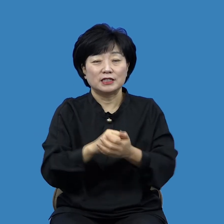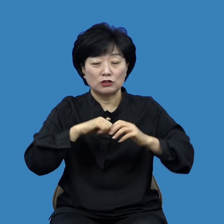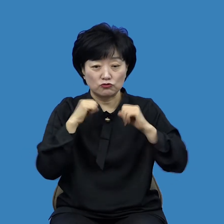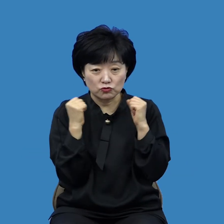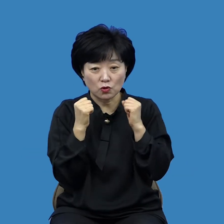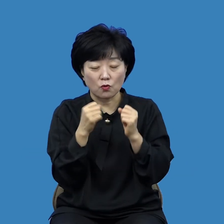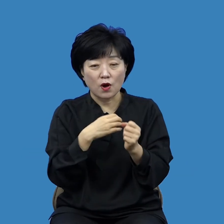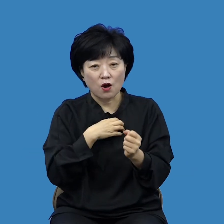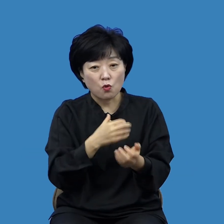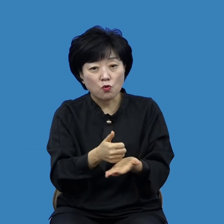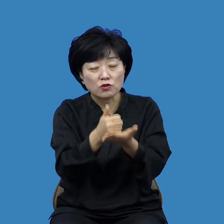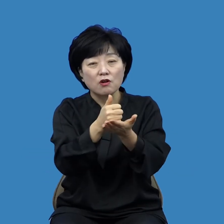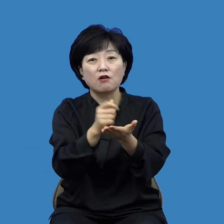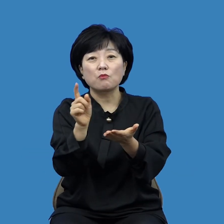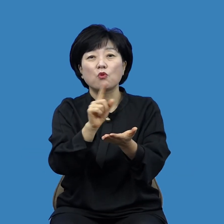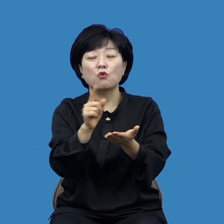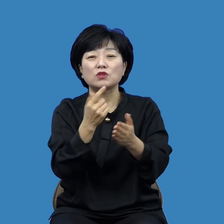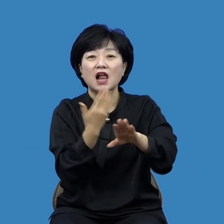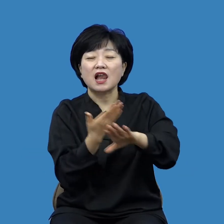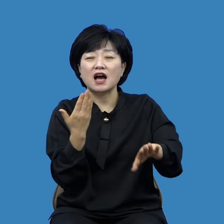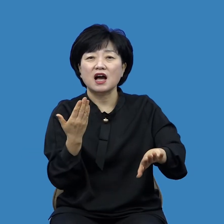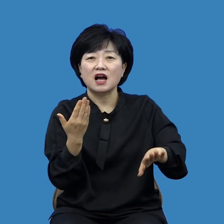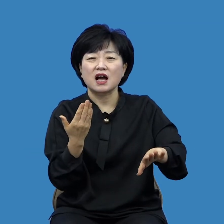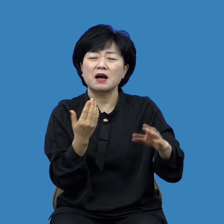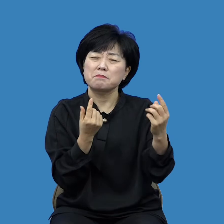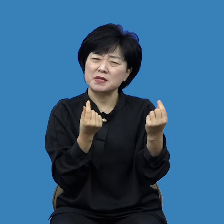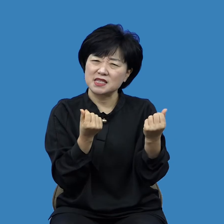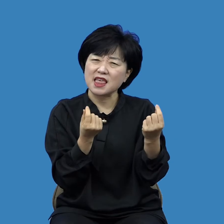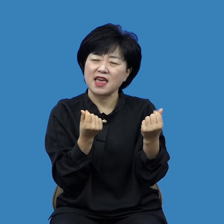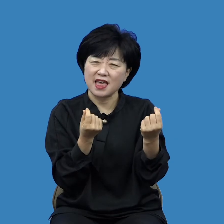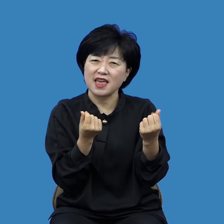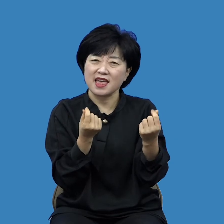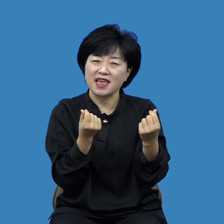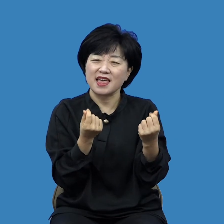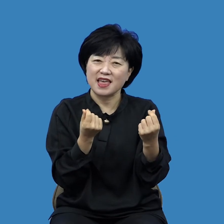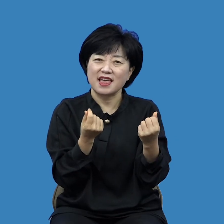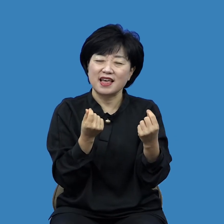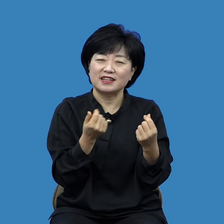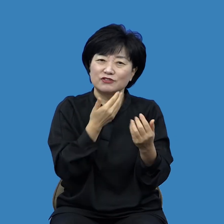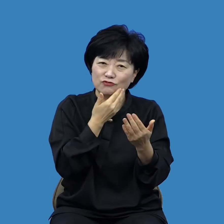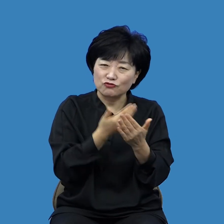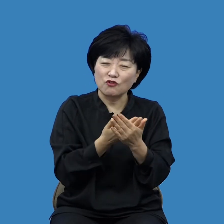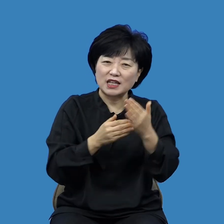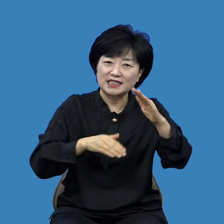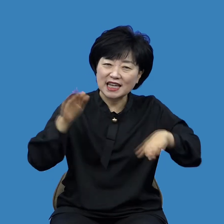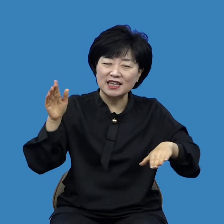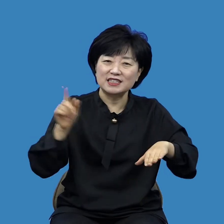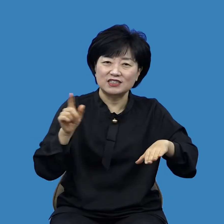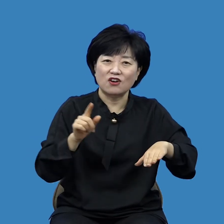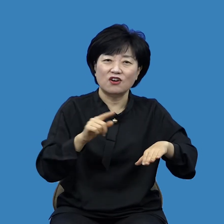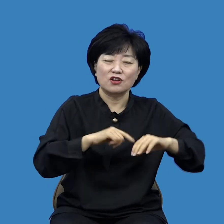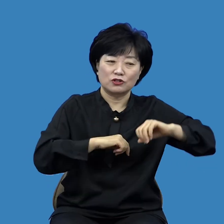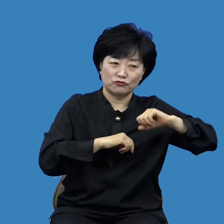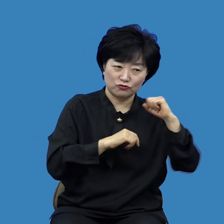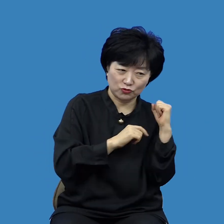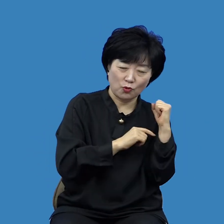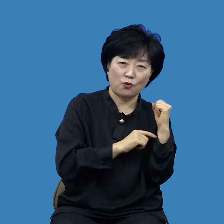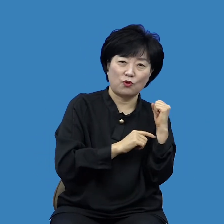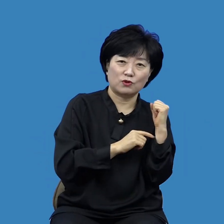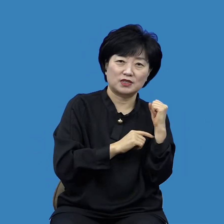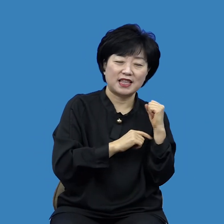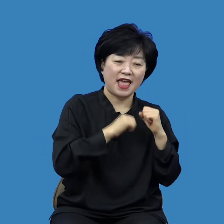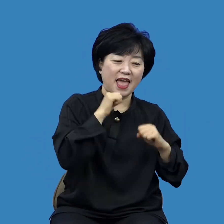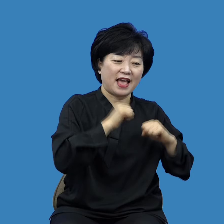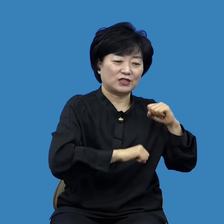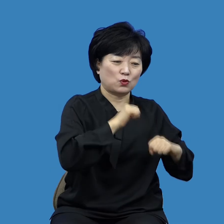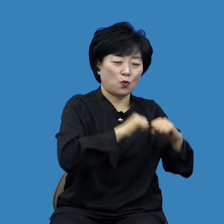이게 비슷한 면이 있습니다. 비슷하고 겹치는 면들이 있는데 중요한 차이가 있어요. 순종은 조금 더 어떤